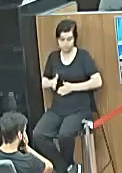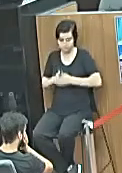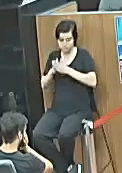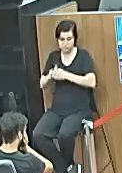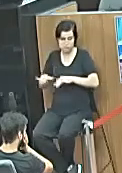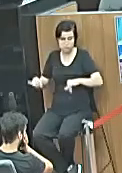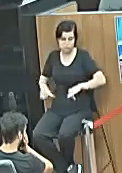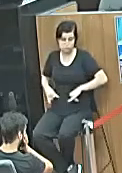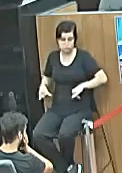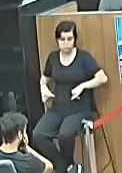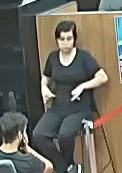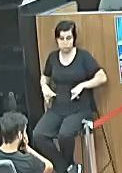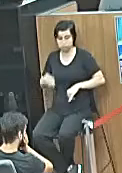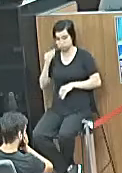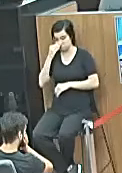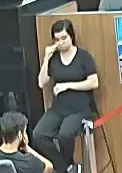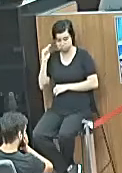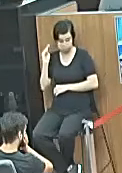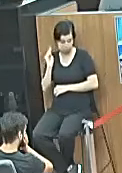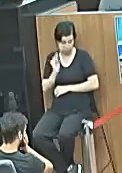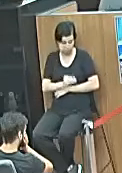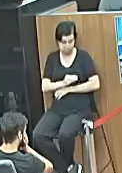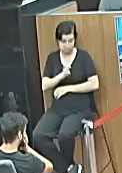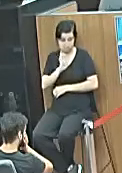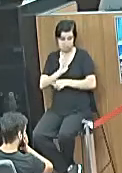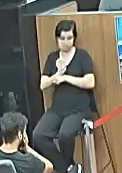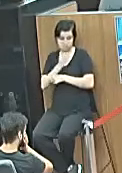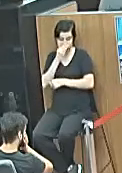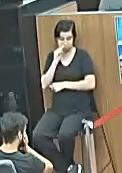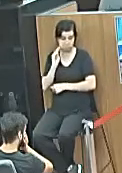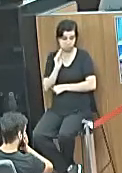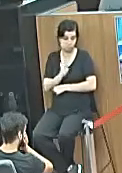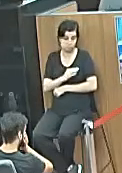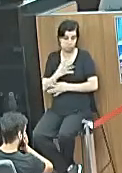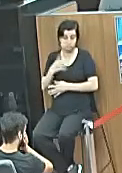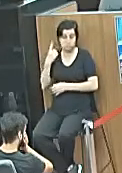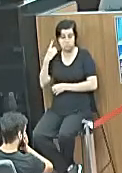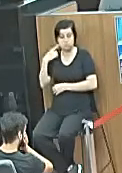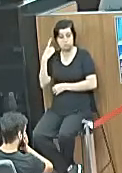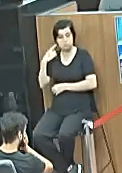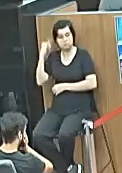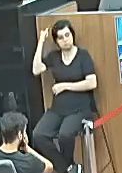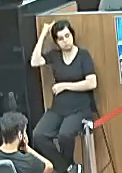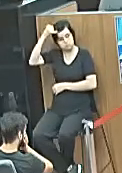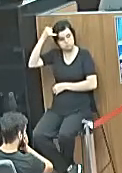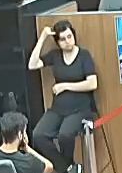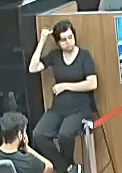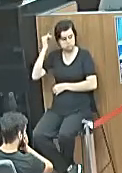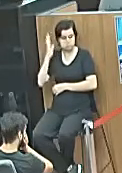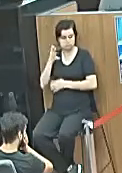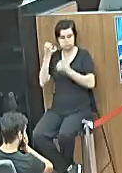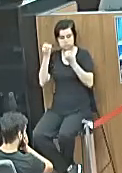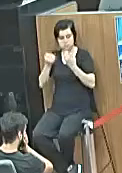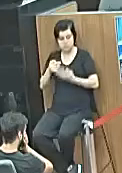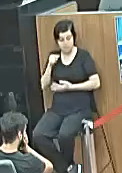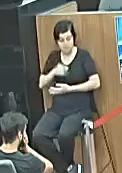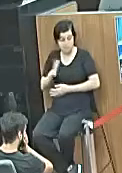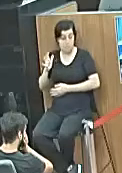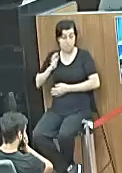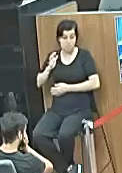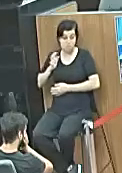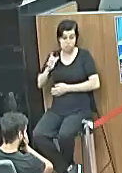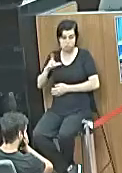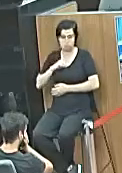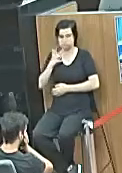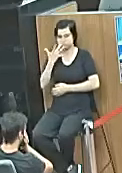com o descaso do estado e é uma região como diz o deputado gilvan freire que uma vez uma região rica e que recursos minerais